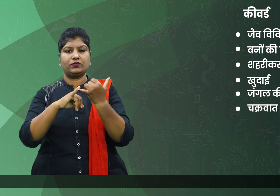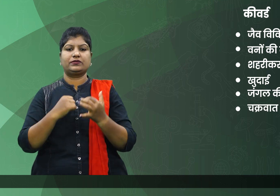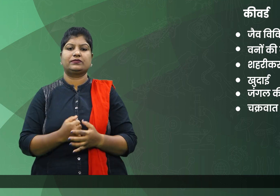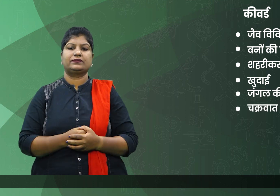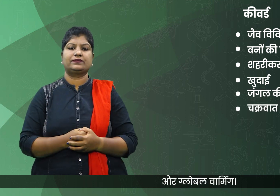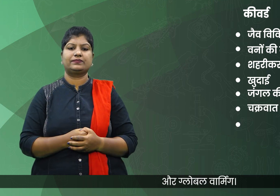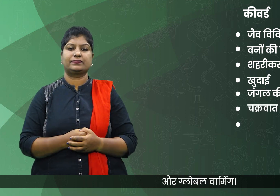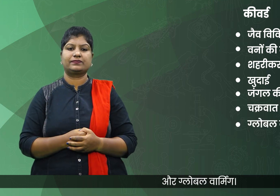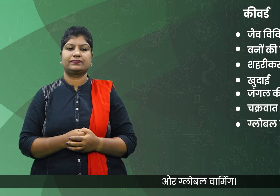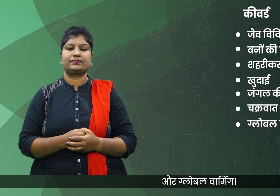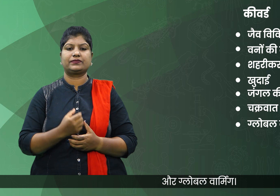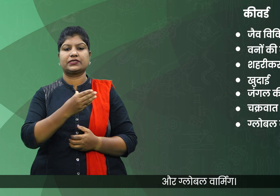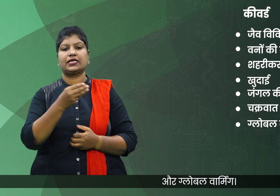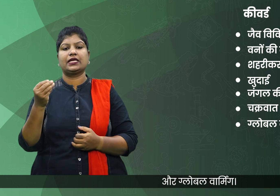और ग्लोबल वॉमिंग